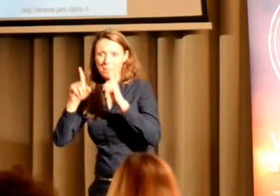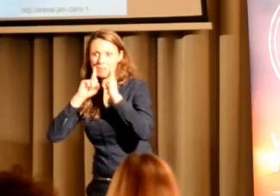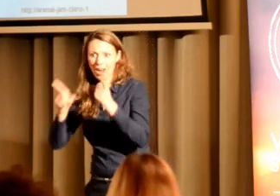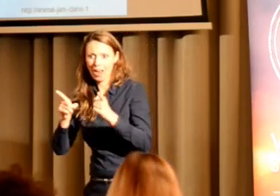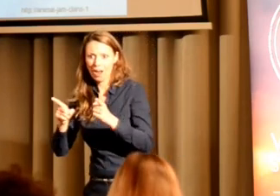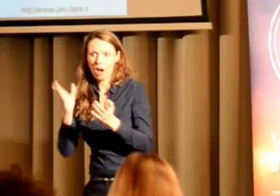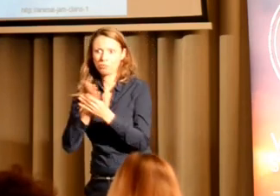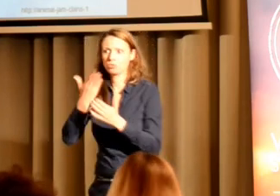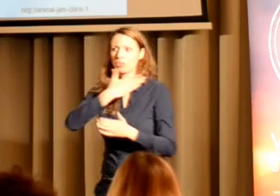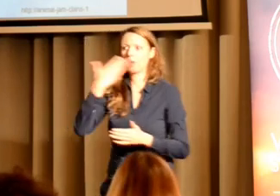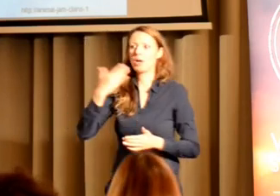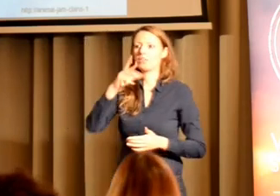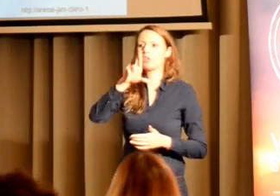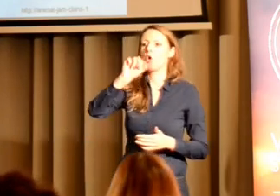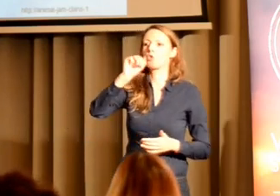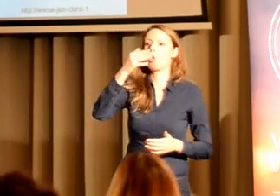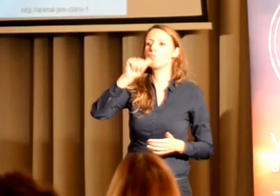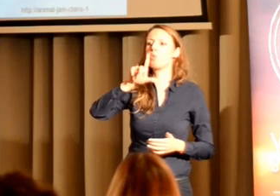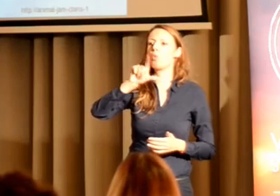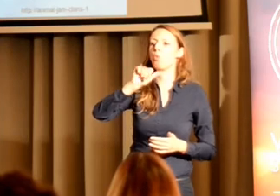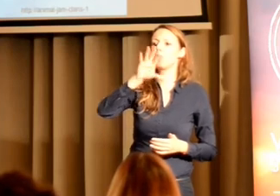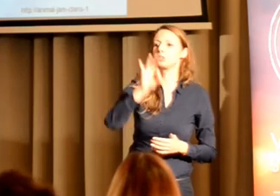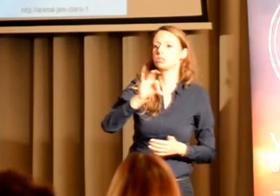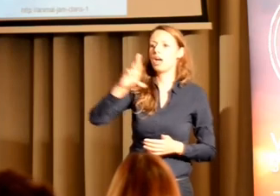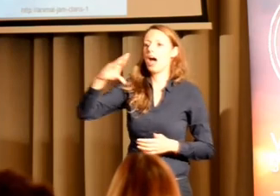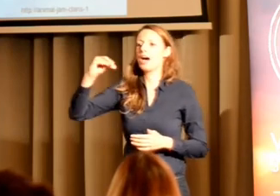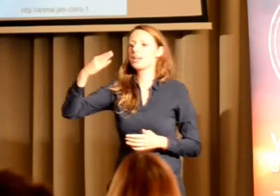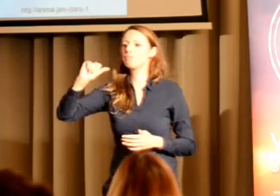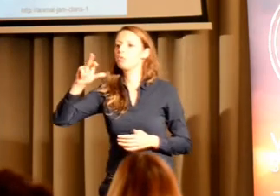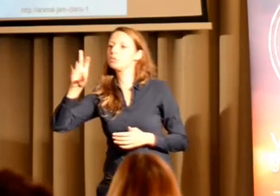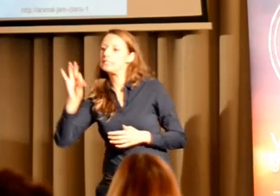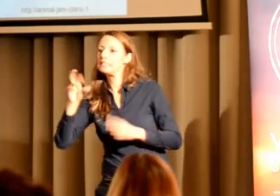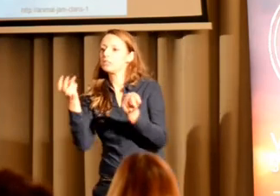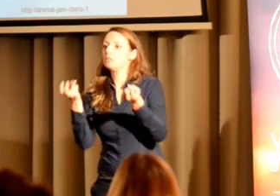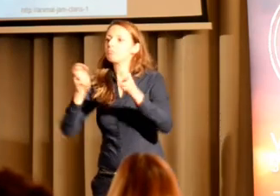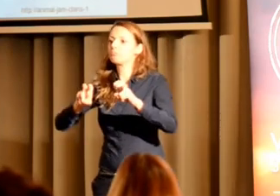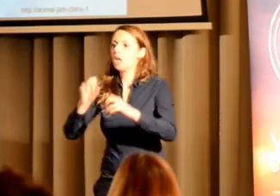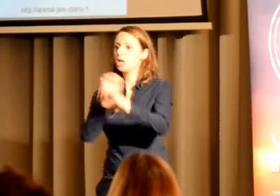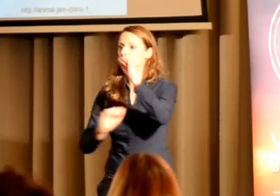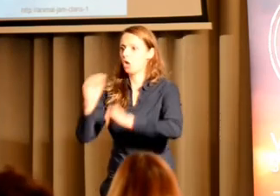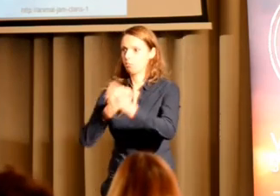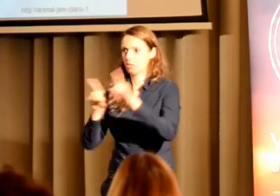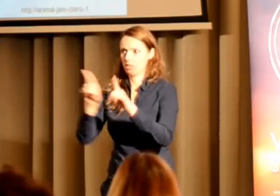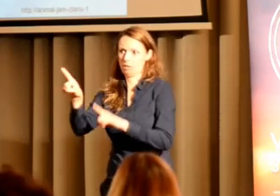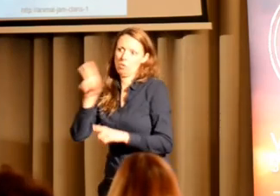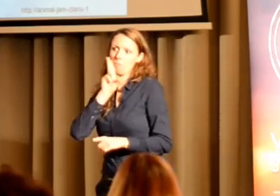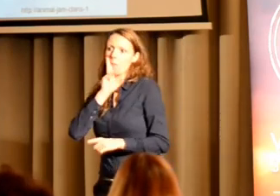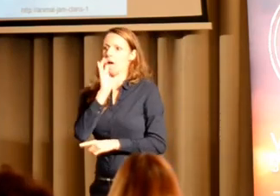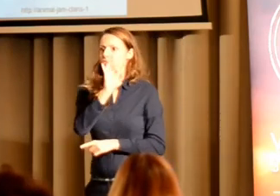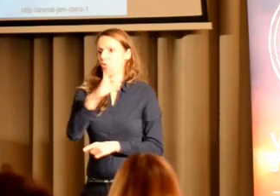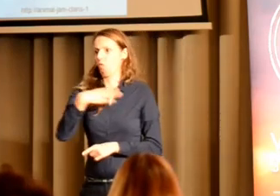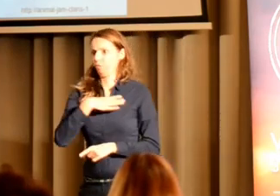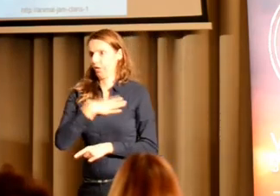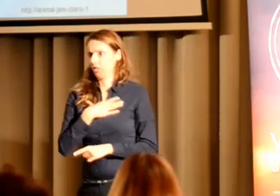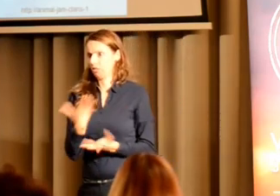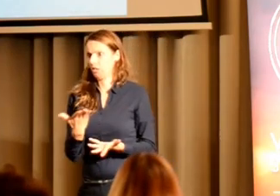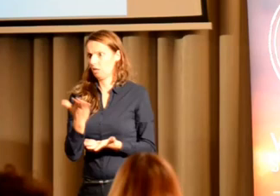Romulusie i Remusie, którzy założyli Rzym i też zostali wychowani przez wilczycę. Ja bym te archetypy trochę